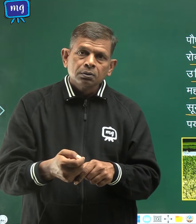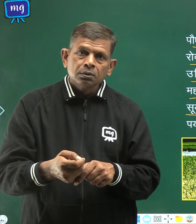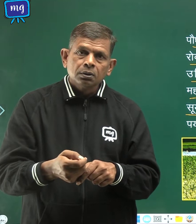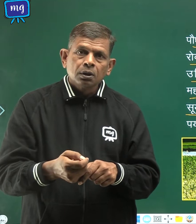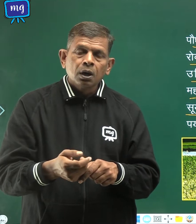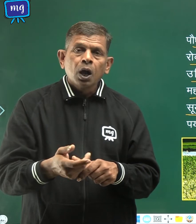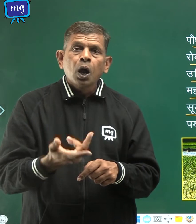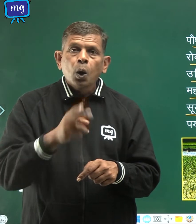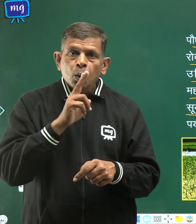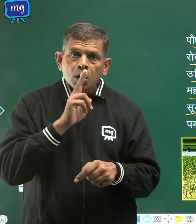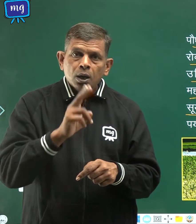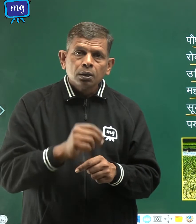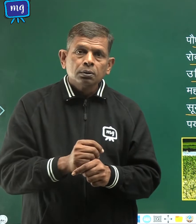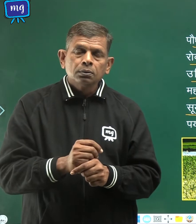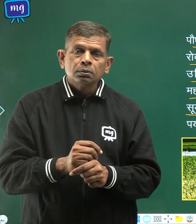एवं जल